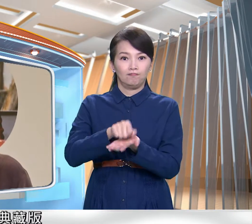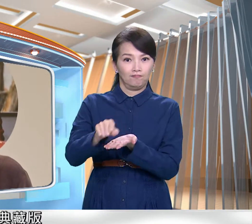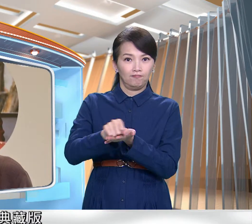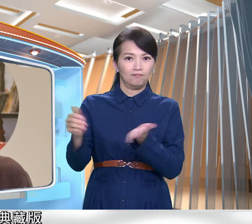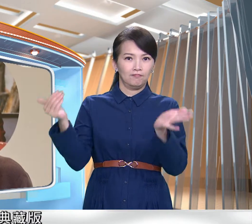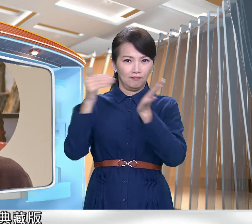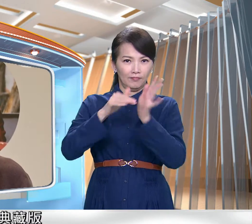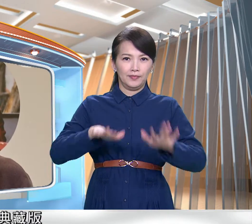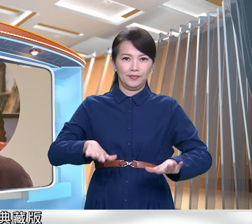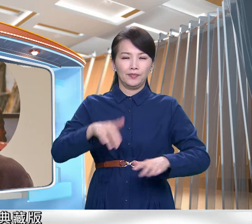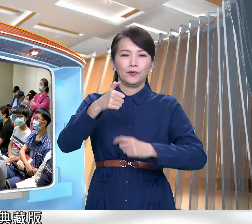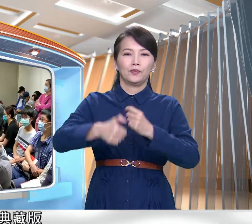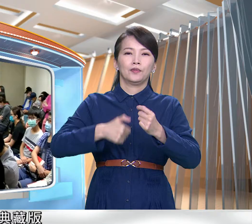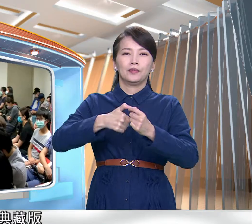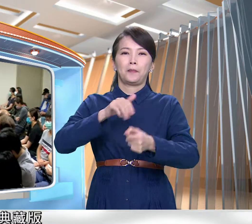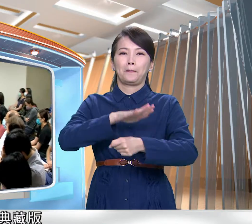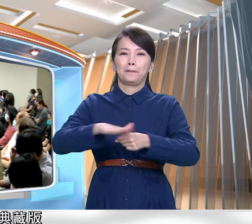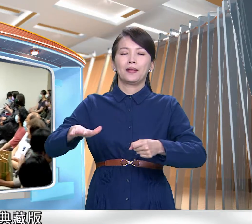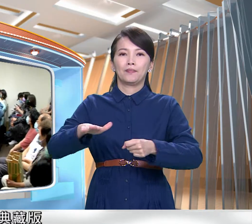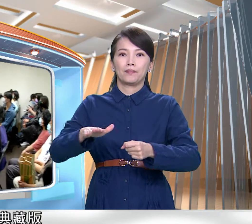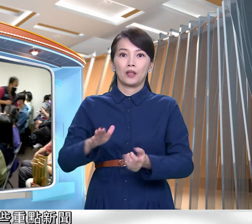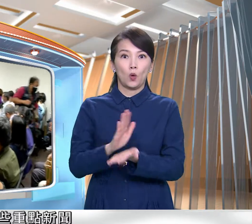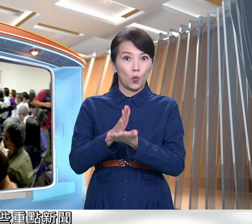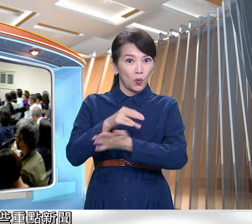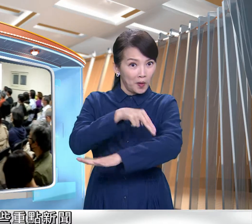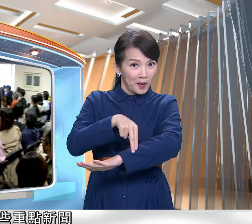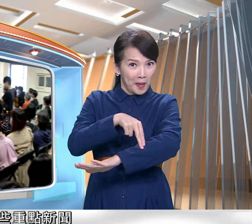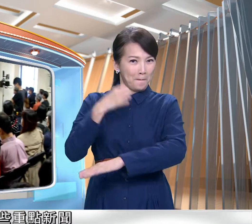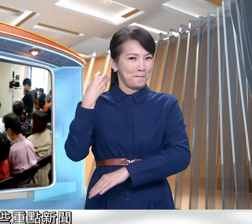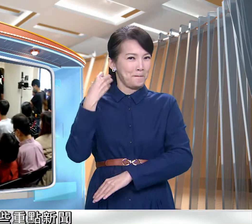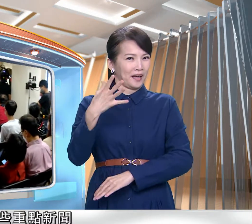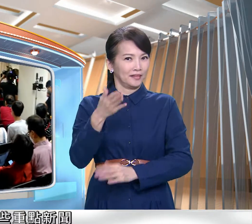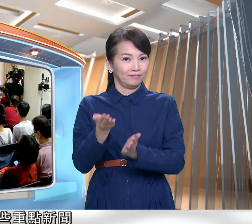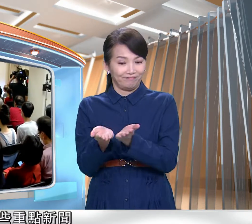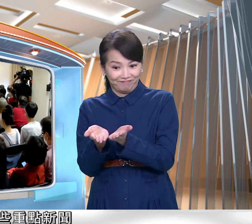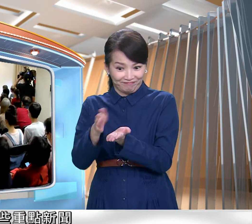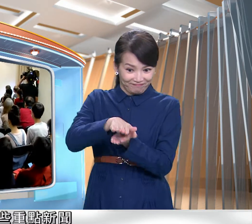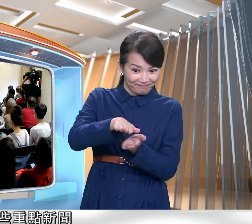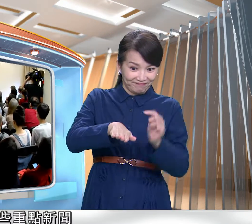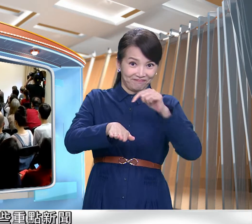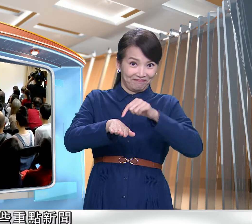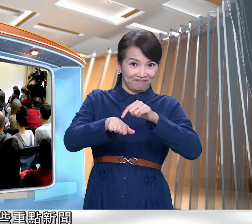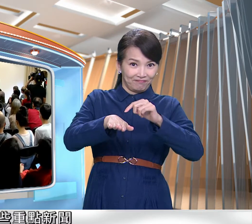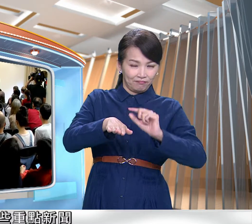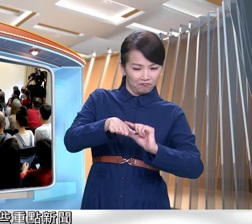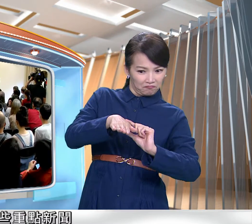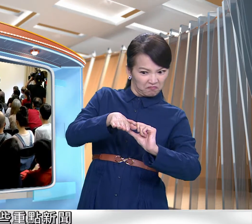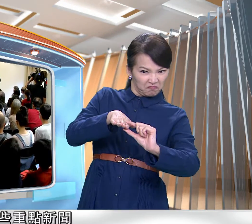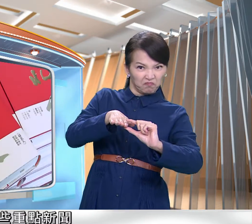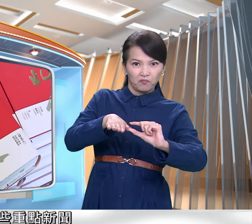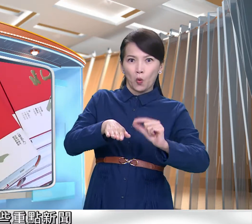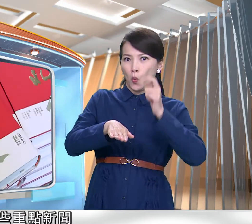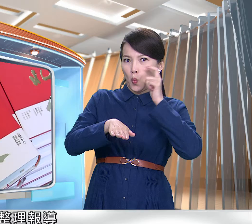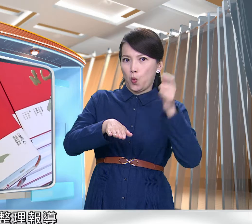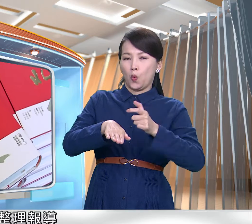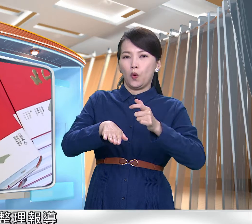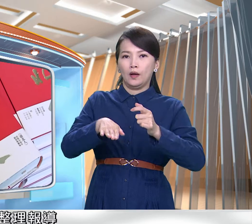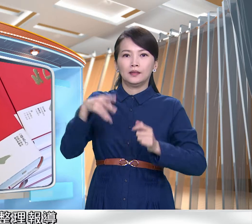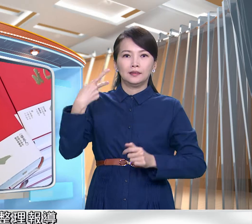精装典藏版。而另外还有哪些重点新闻？来看我们的整